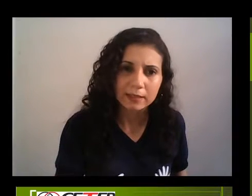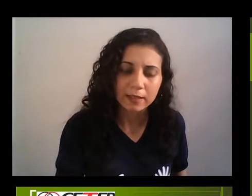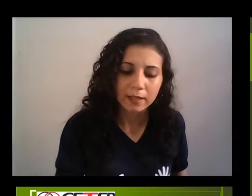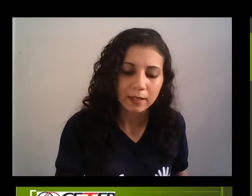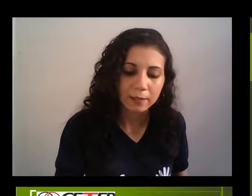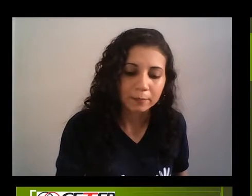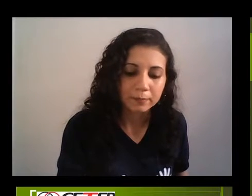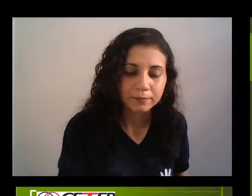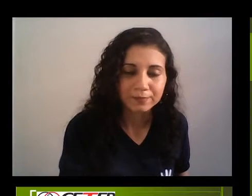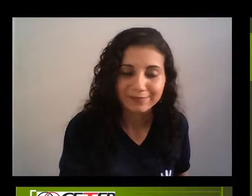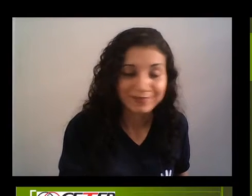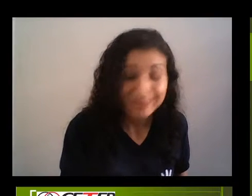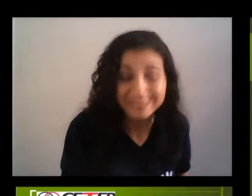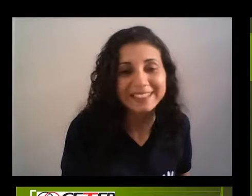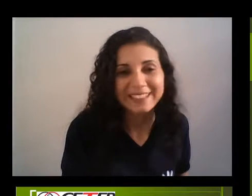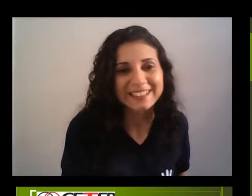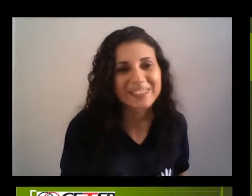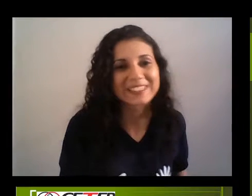dessa